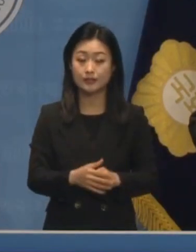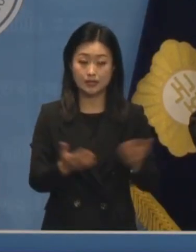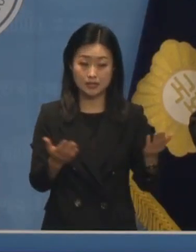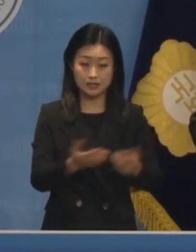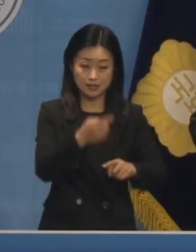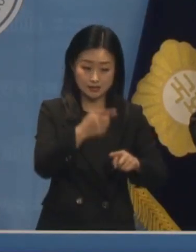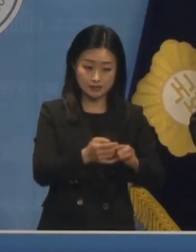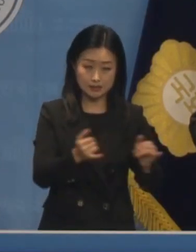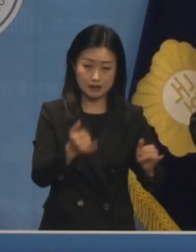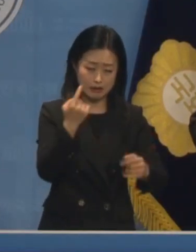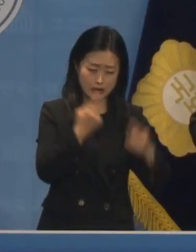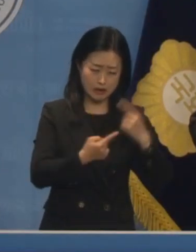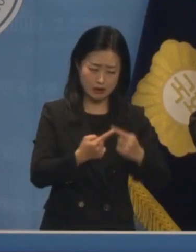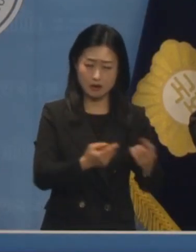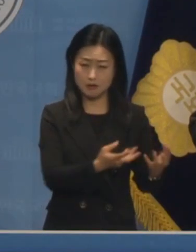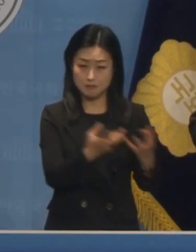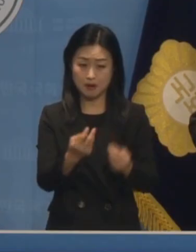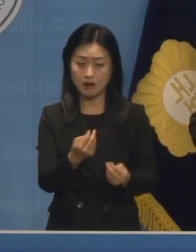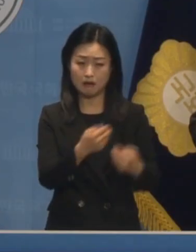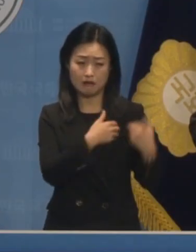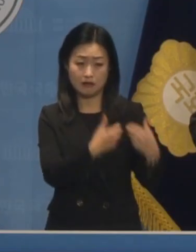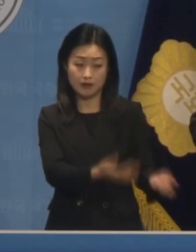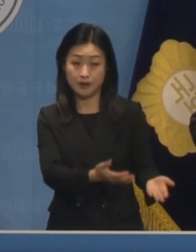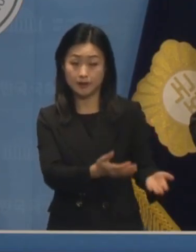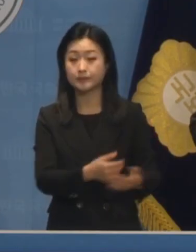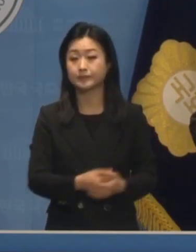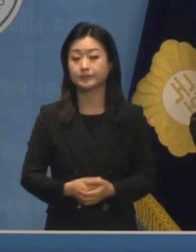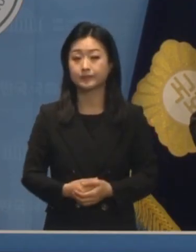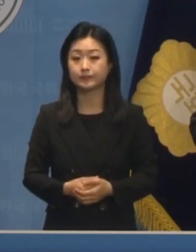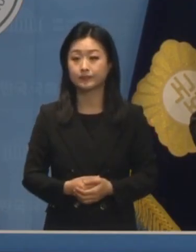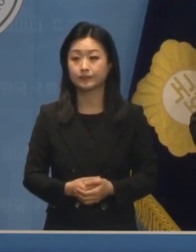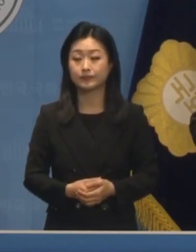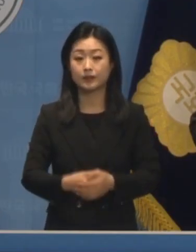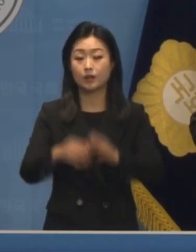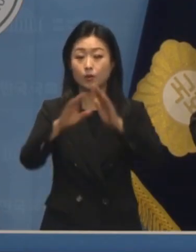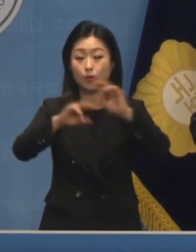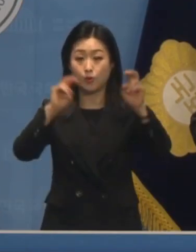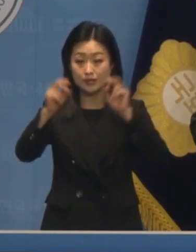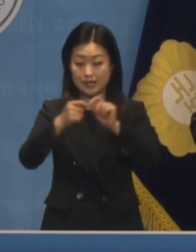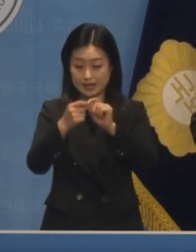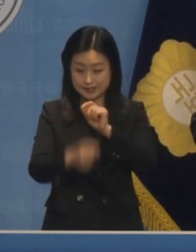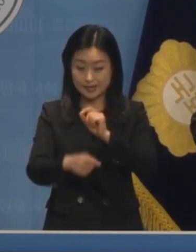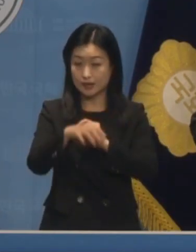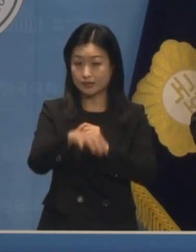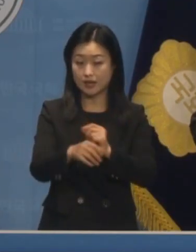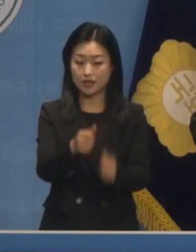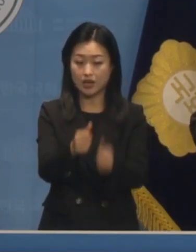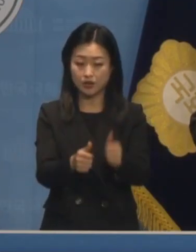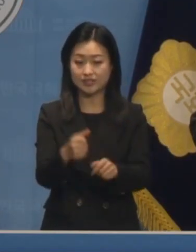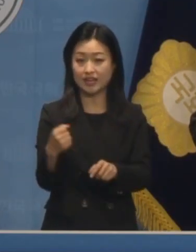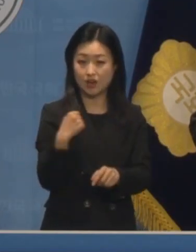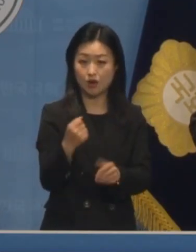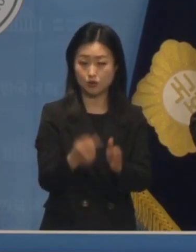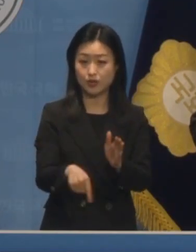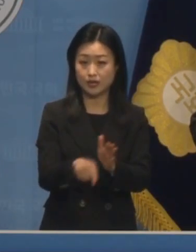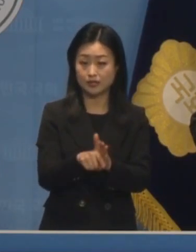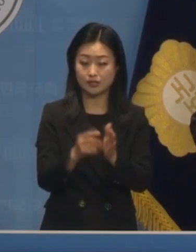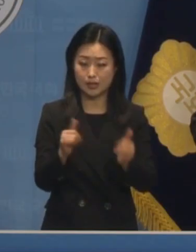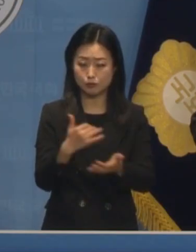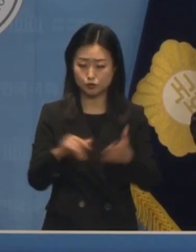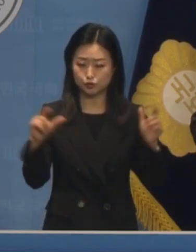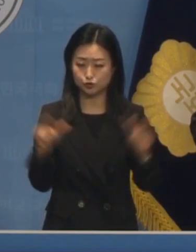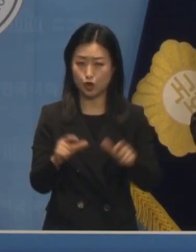것입니다 최근 공사가 발표한 위탁 사업 구조개선 및 자사 경쟁력 강화 방안에는 이러한 인력 감축